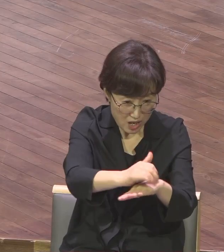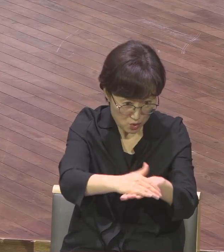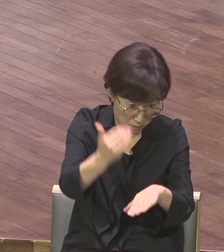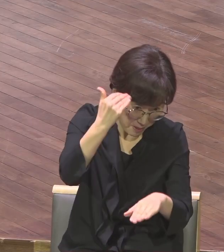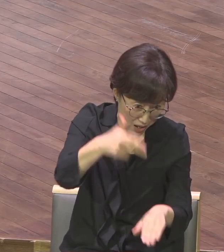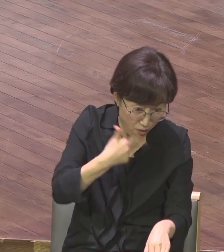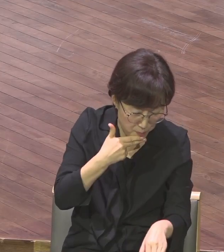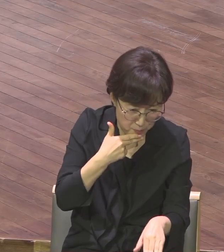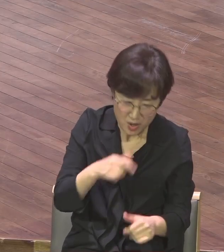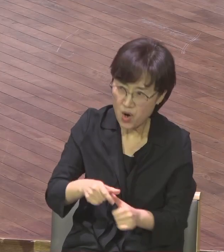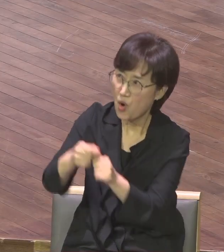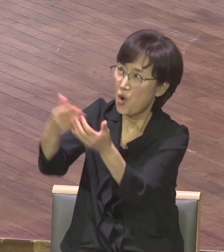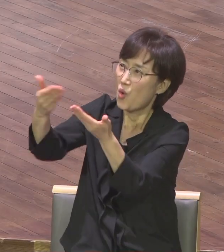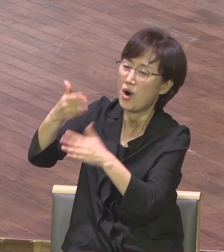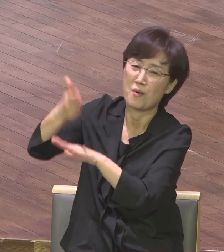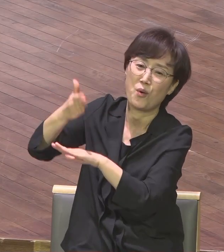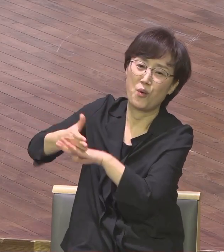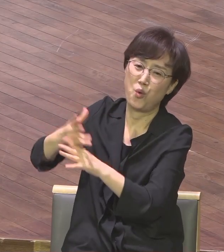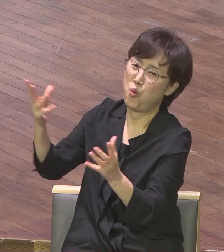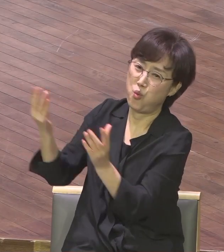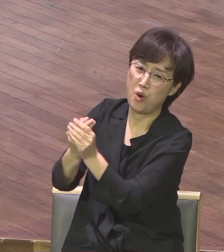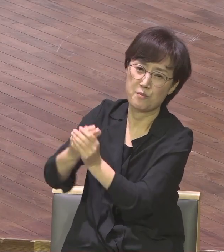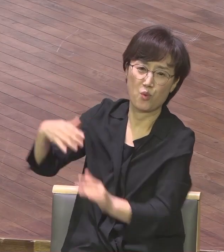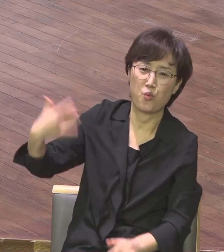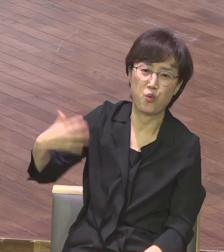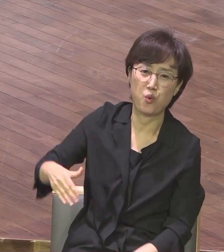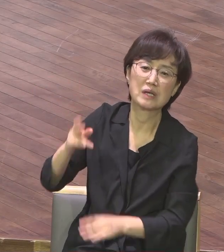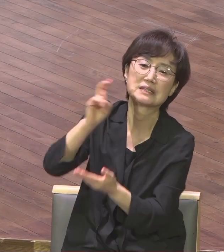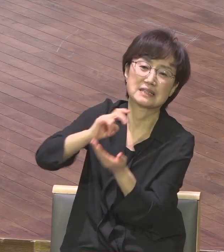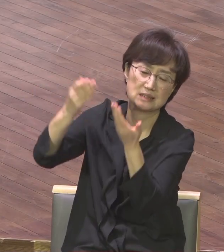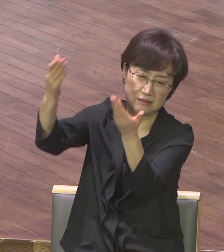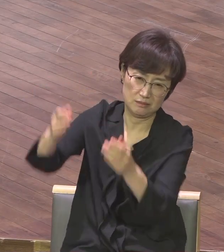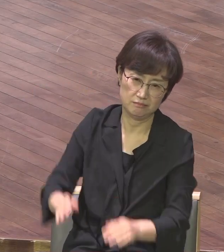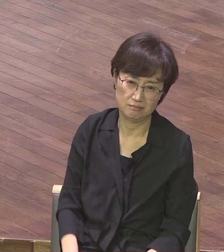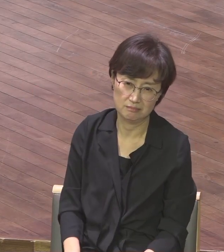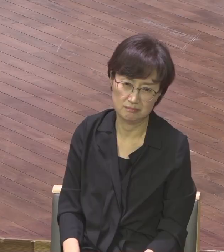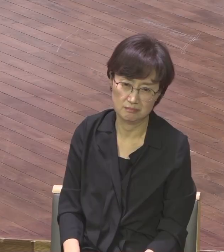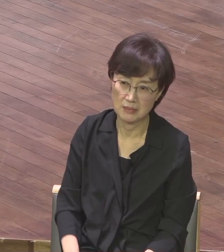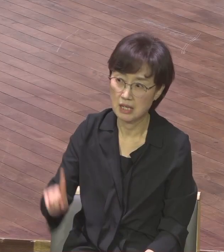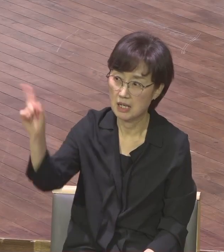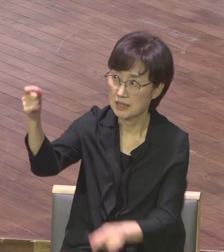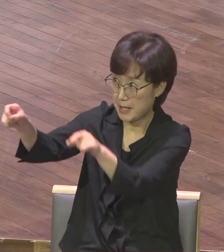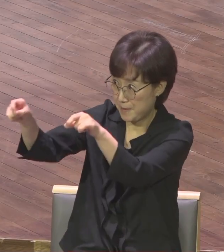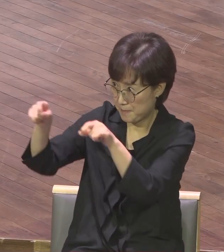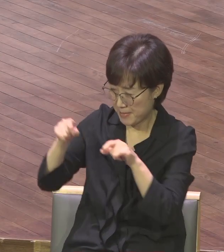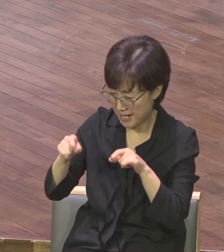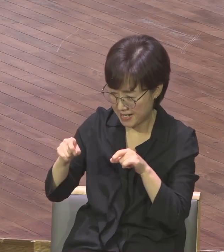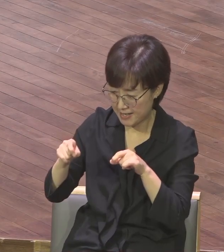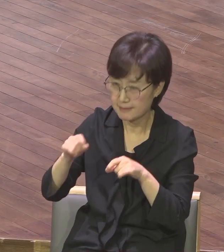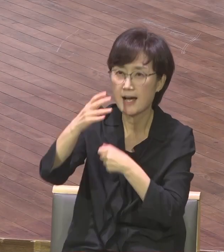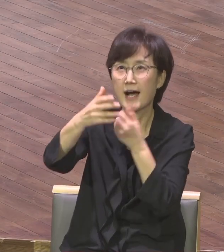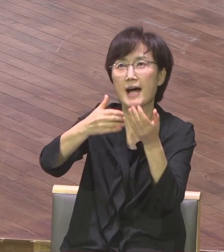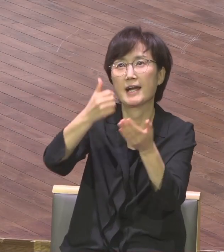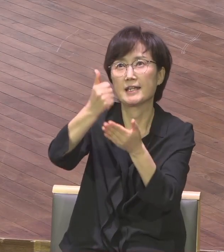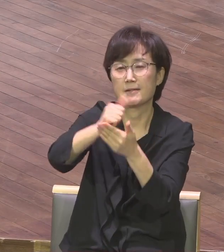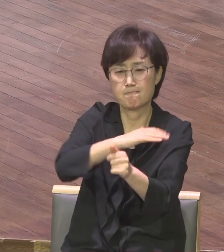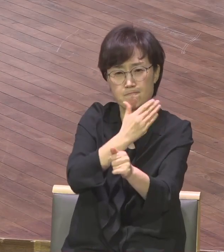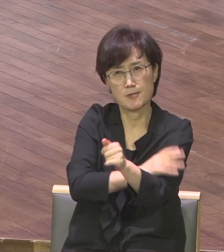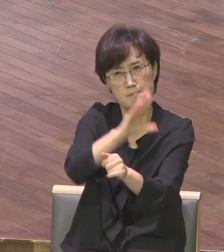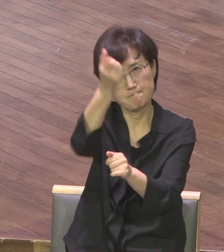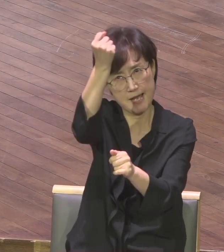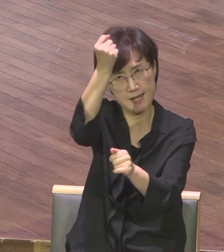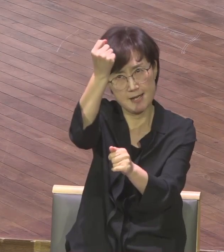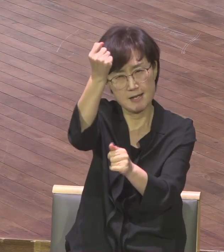체험했어요. 여기 모든 성도들 다윗처럼 나를 권능으로 무장시켜 주시고 내